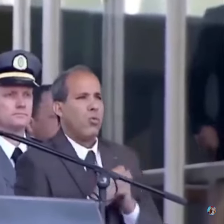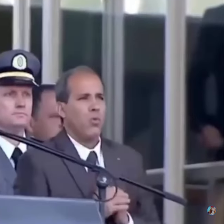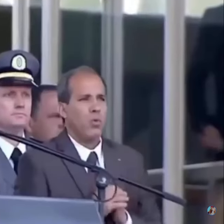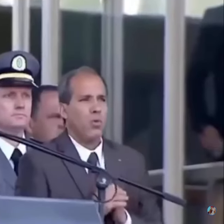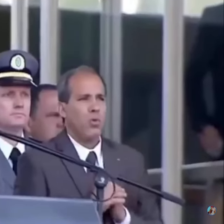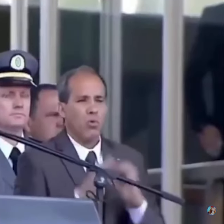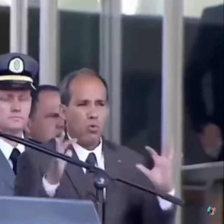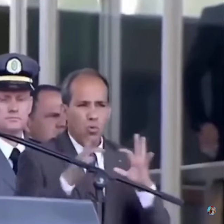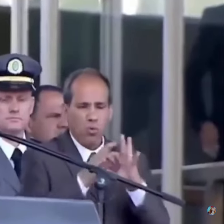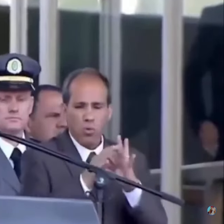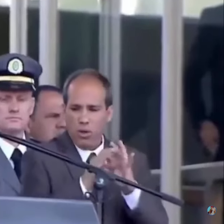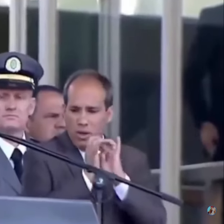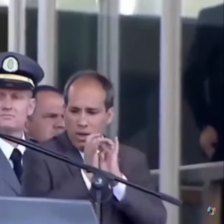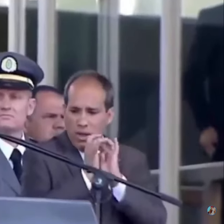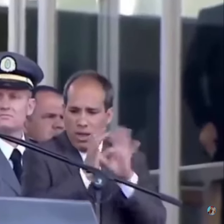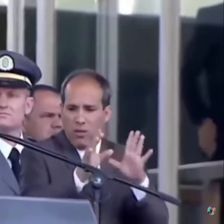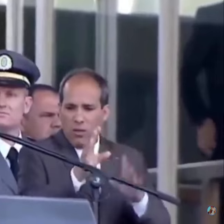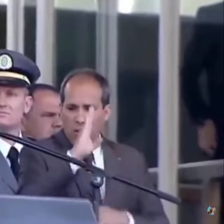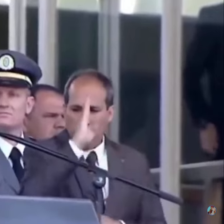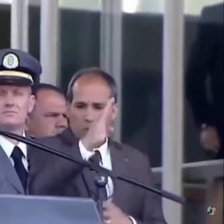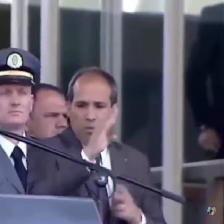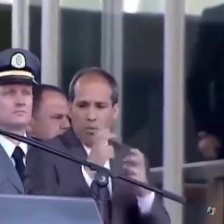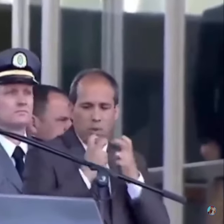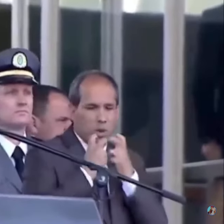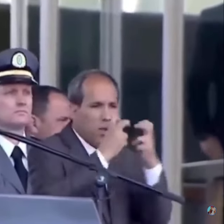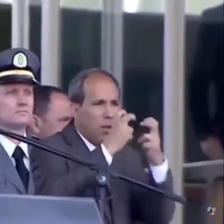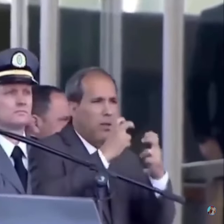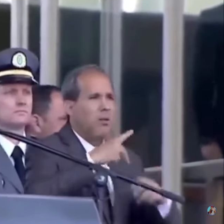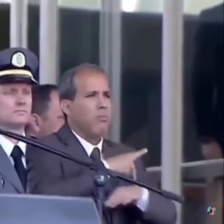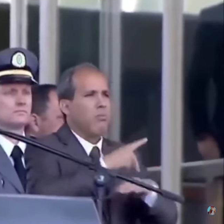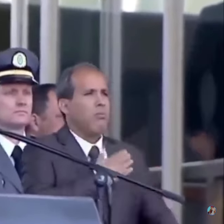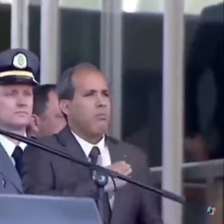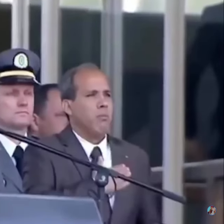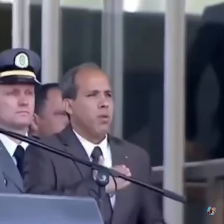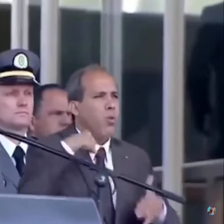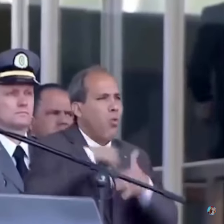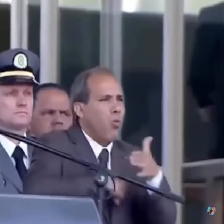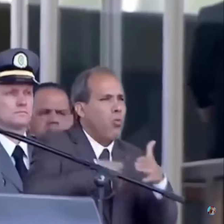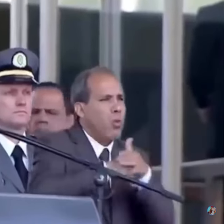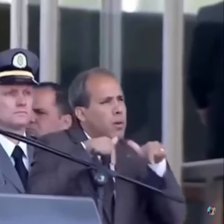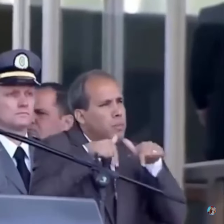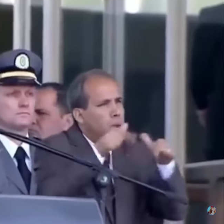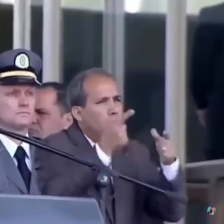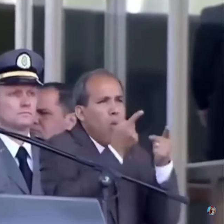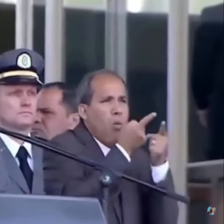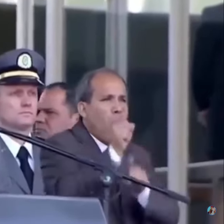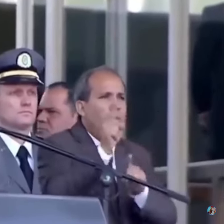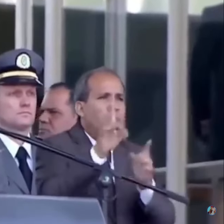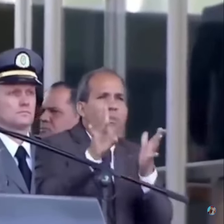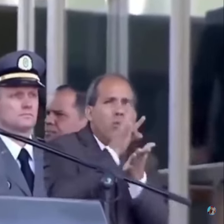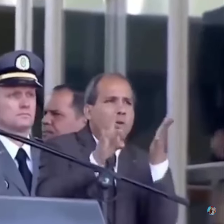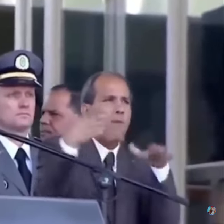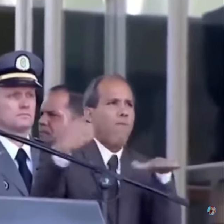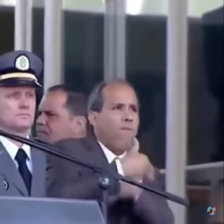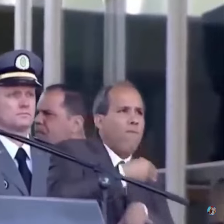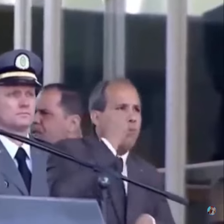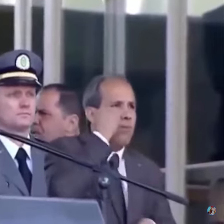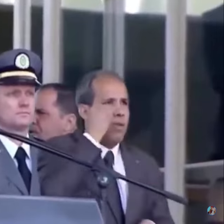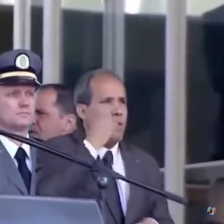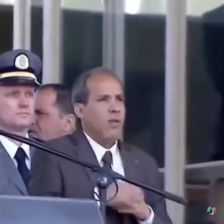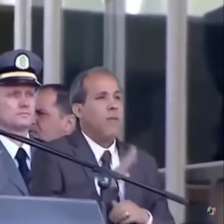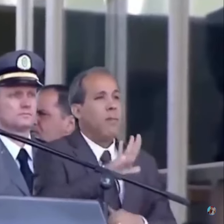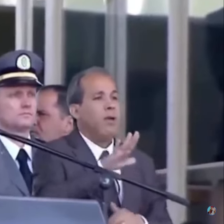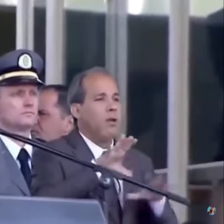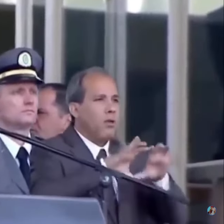livremente, sob o inédito brado de pátria, lutaram bravamente contra o invasor estrangeiro. Com